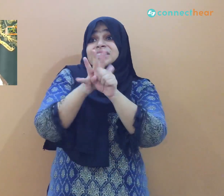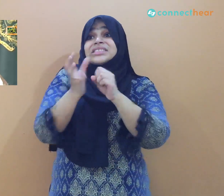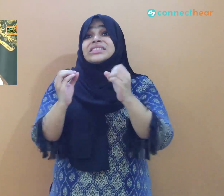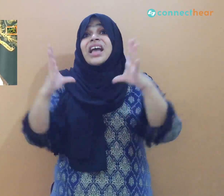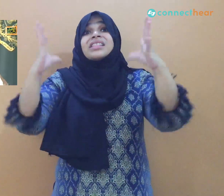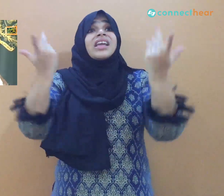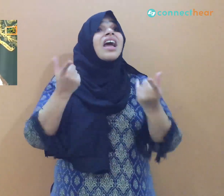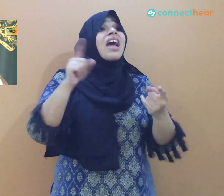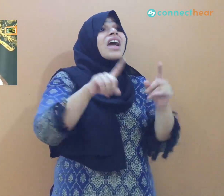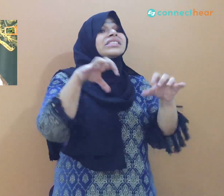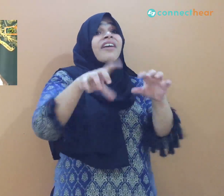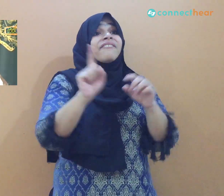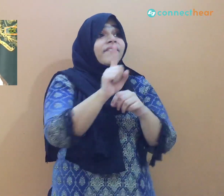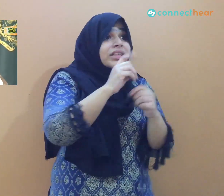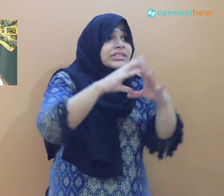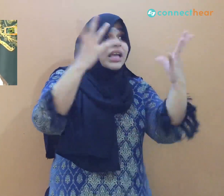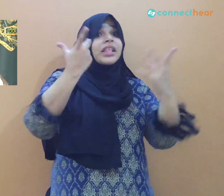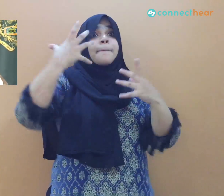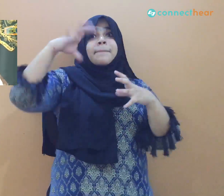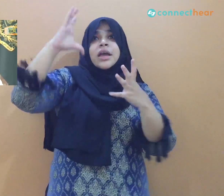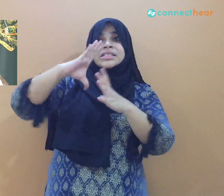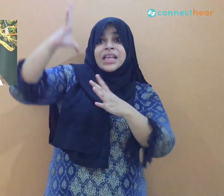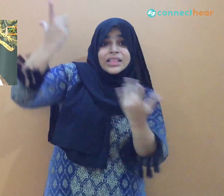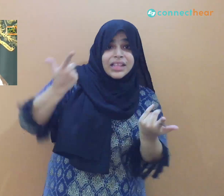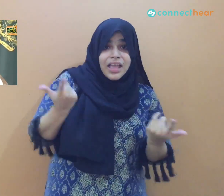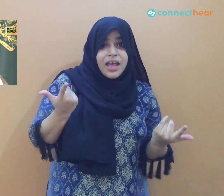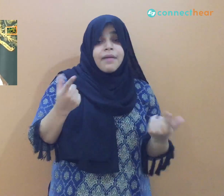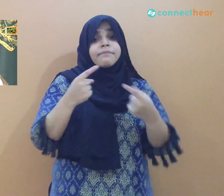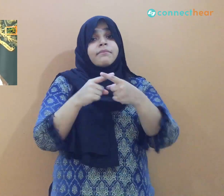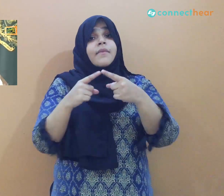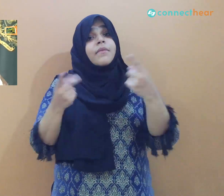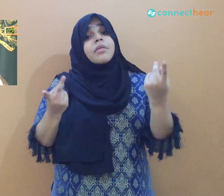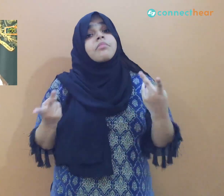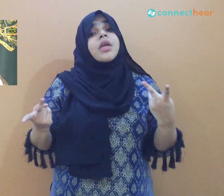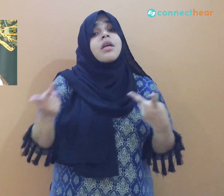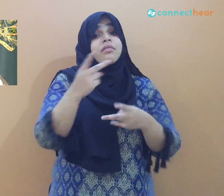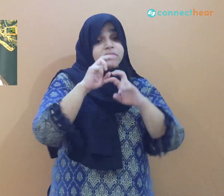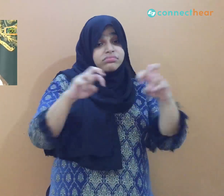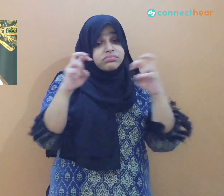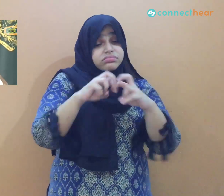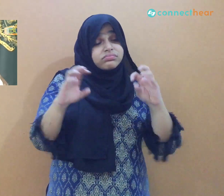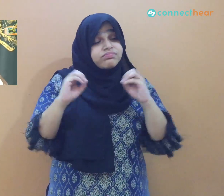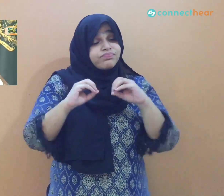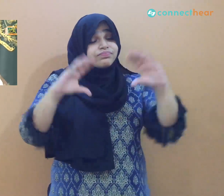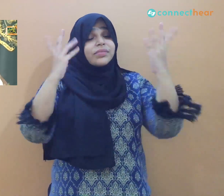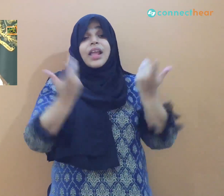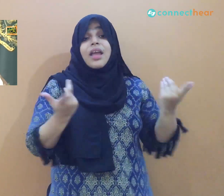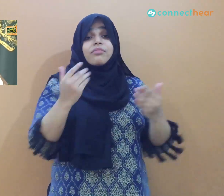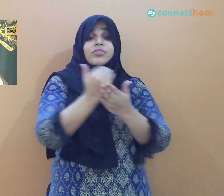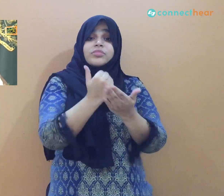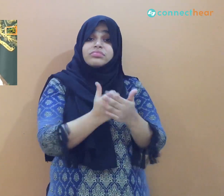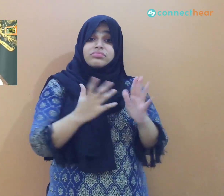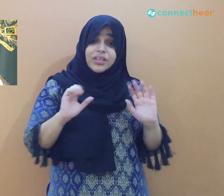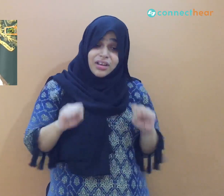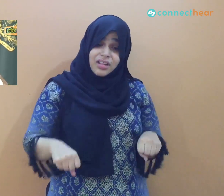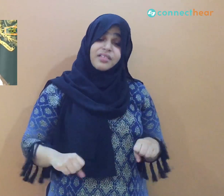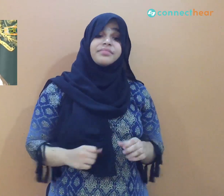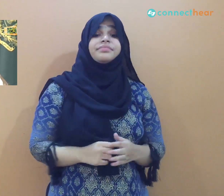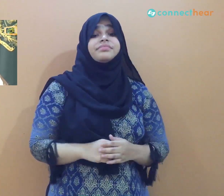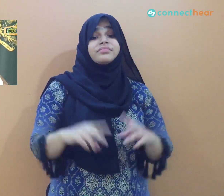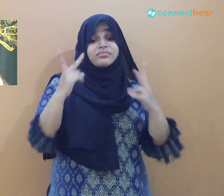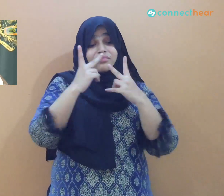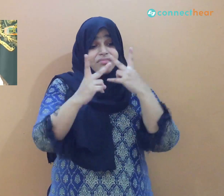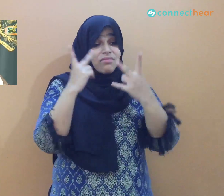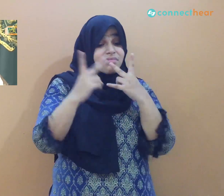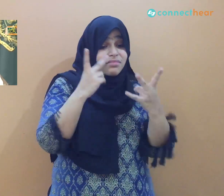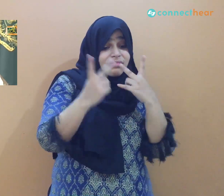رہی ہے، کدھر بڑھ رہی ہے، کس طرح بڑھ رہی ہے، باہر سے کتنی ہے، ہوم گرون پاکستان میں وائرس کتنی پھیلتی جا رہی ہے، وہ پوری اسیس کرتی ہے، پھر